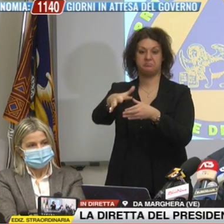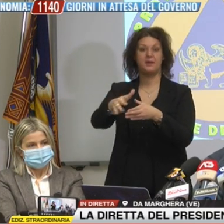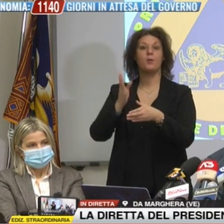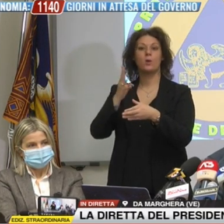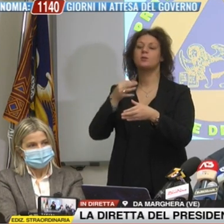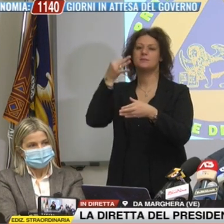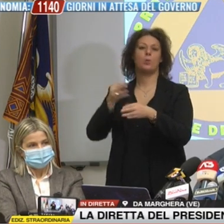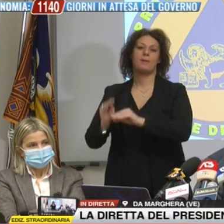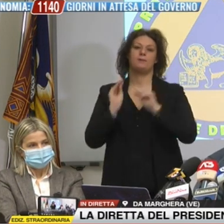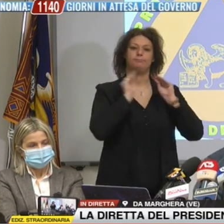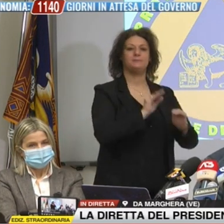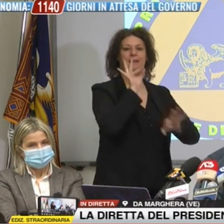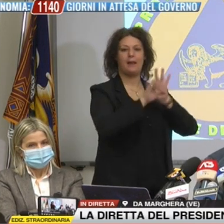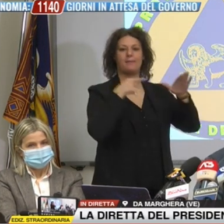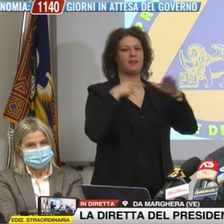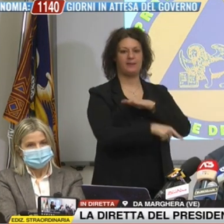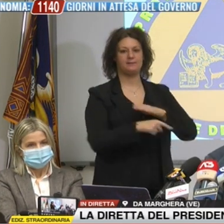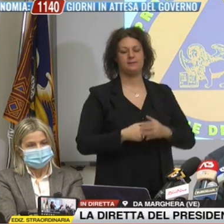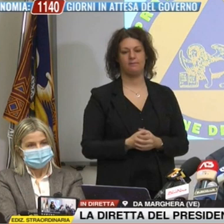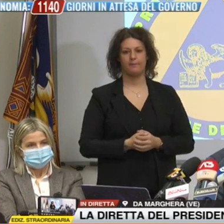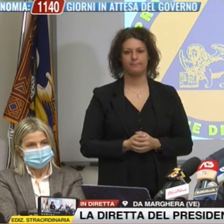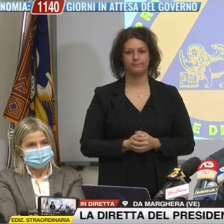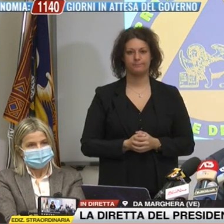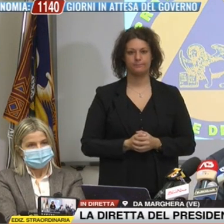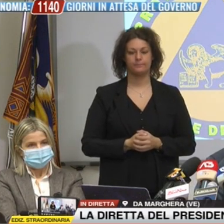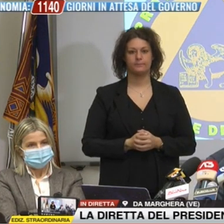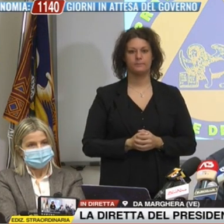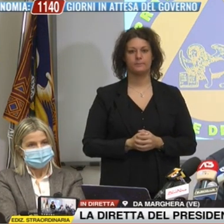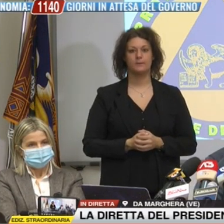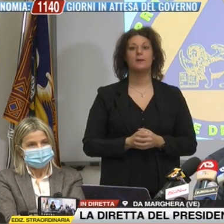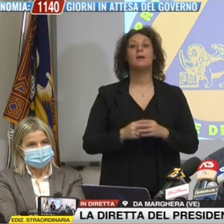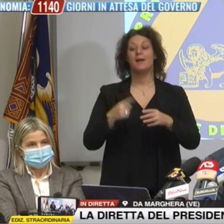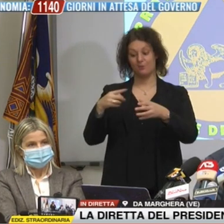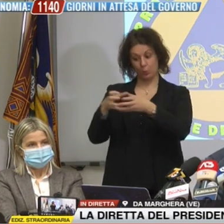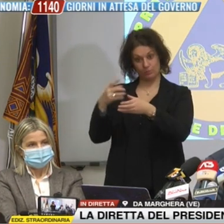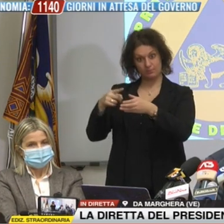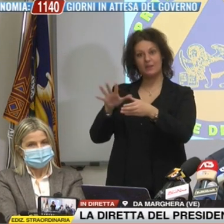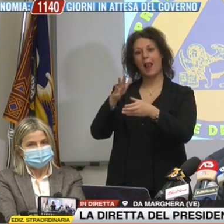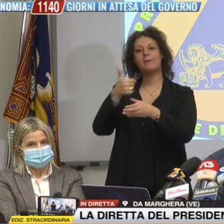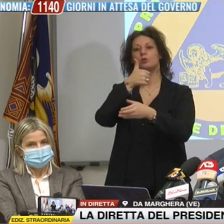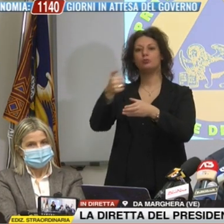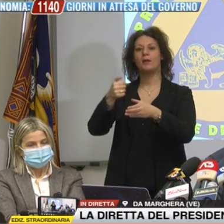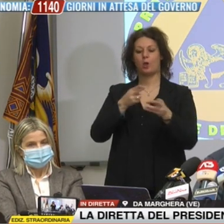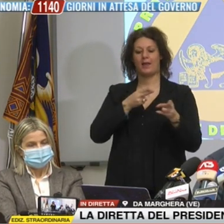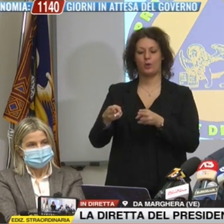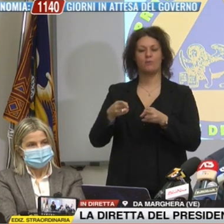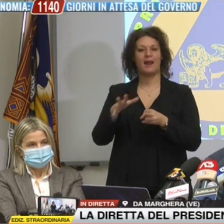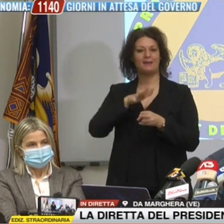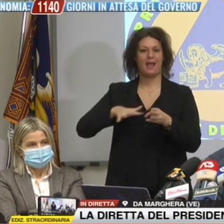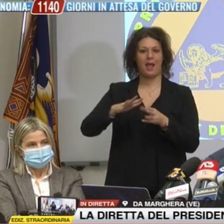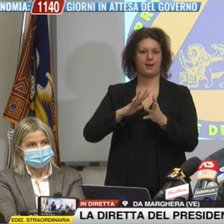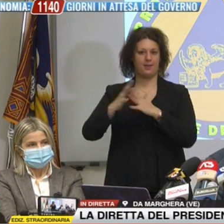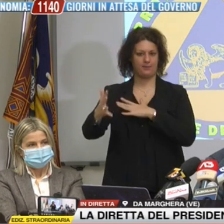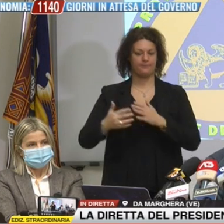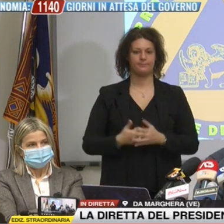entreranno in terapia intensiva. Così come circa un centinaio verranno ricoverati in ospedale. Quindi questo è il